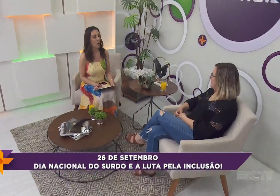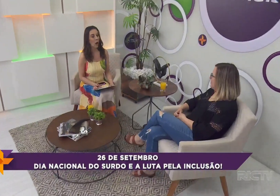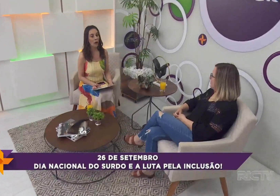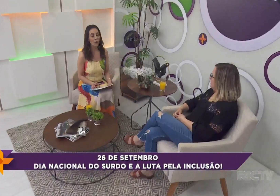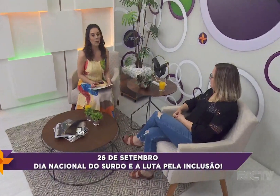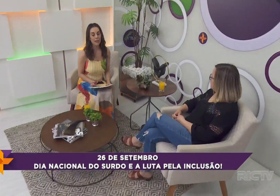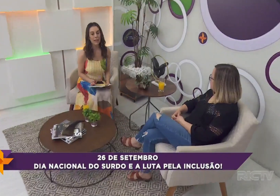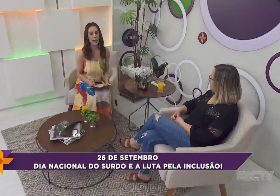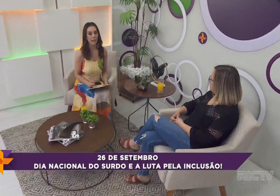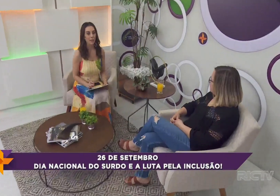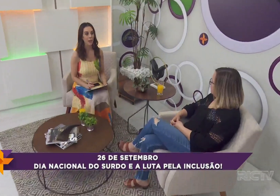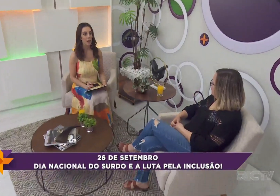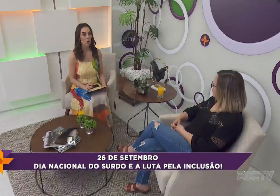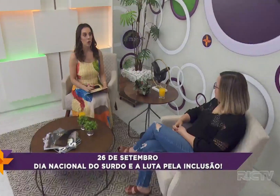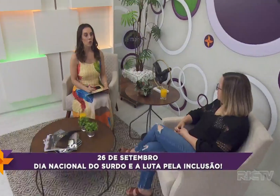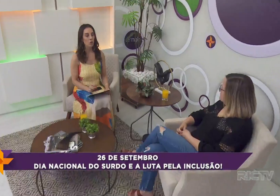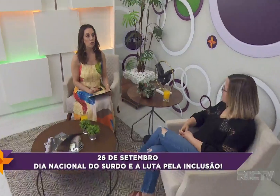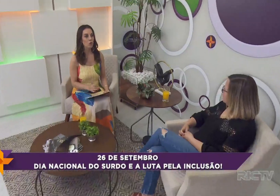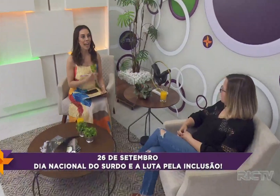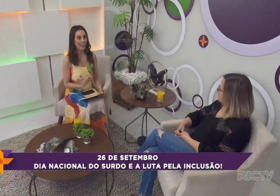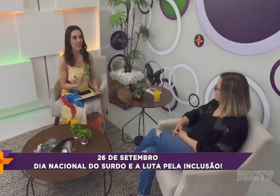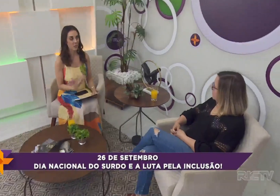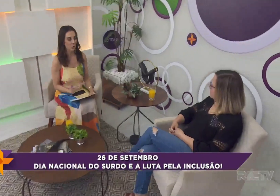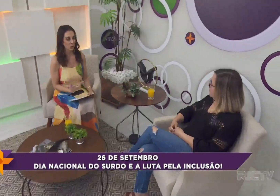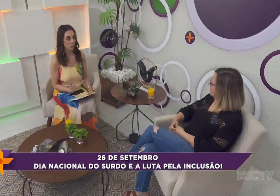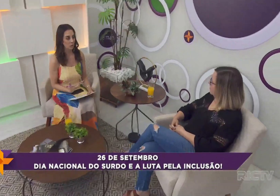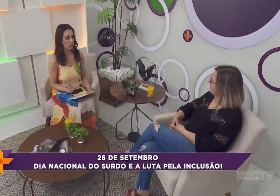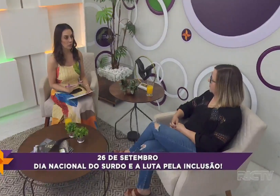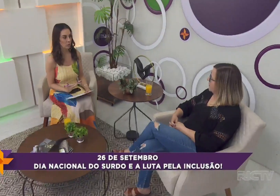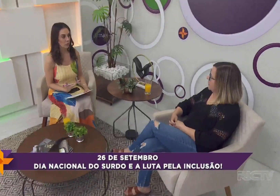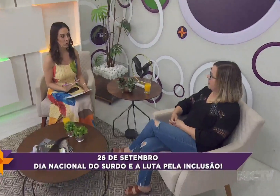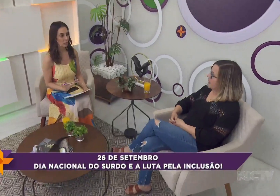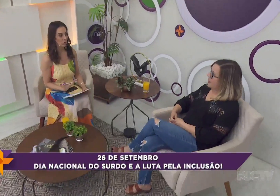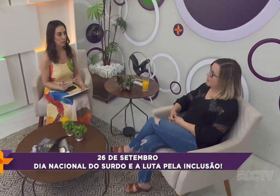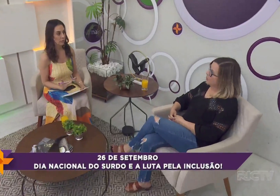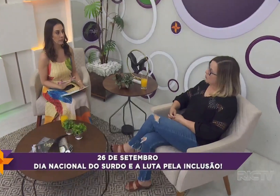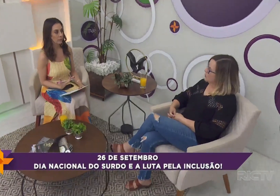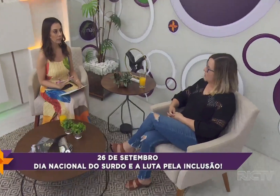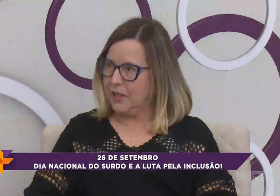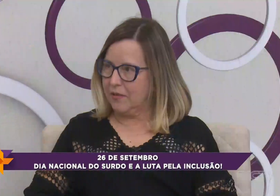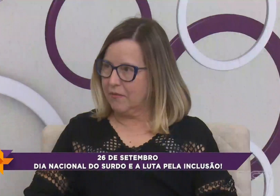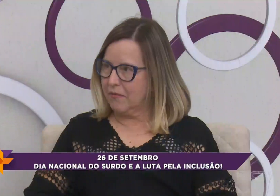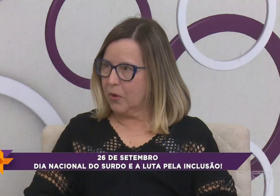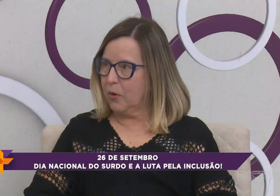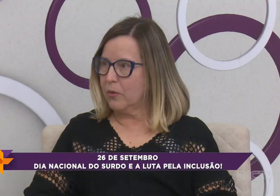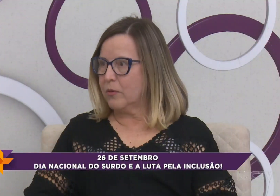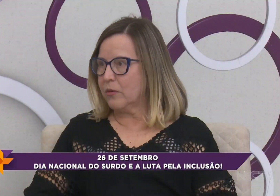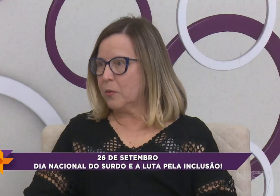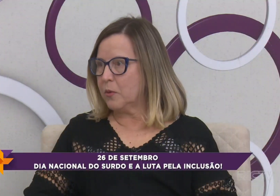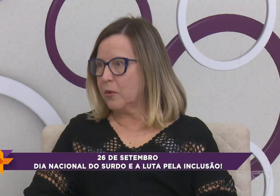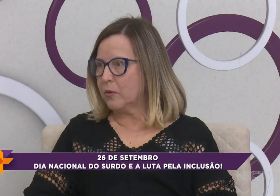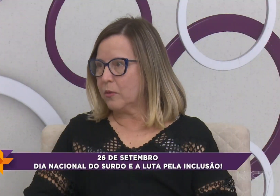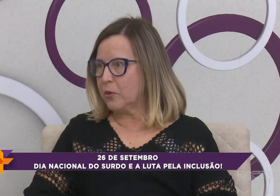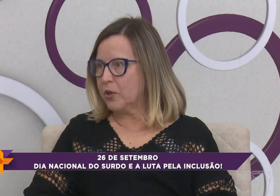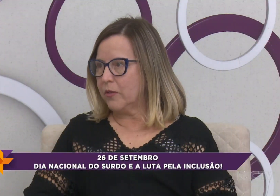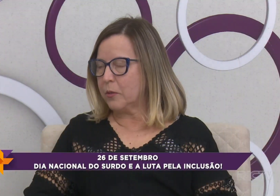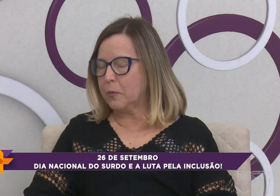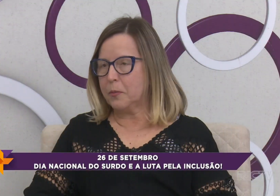Agora, Maria Helena, o surdo nasce surdo? Alguns, sim. Outros, por outros motivos. Por